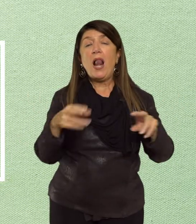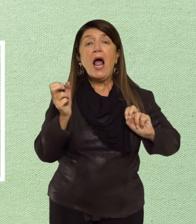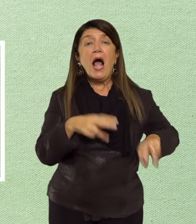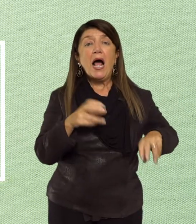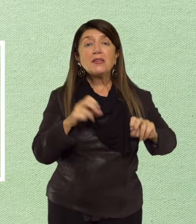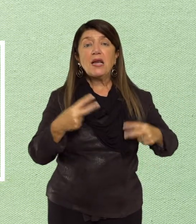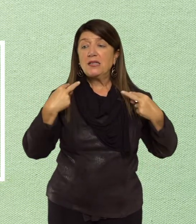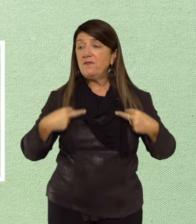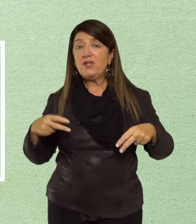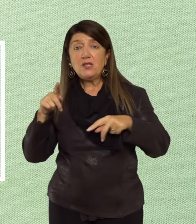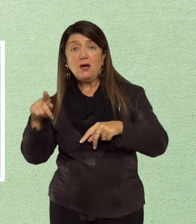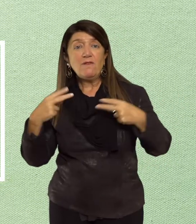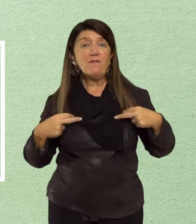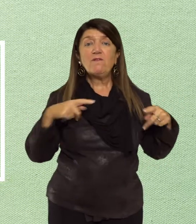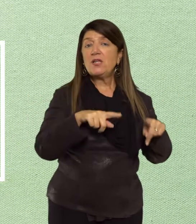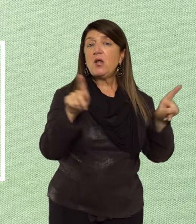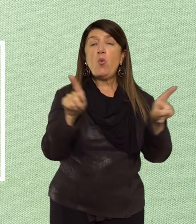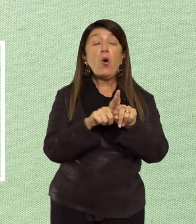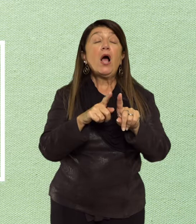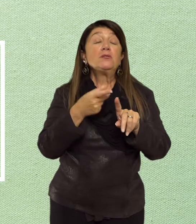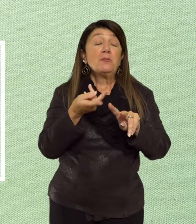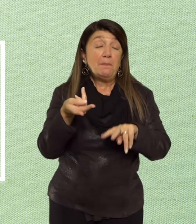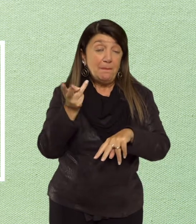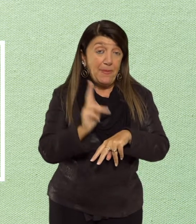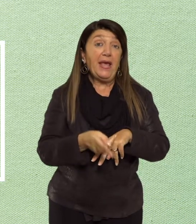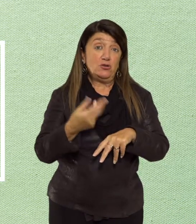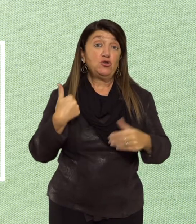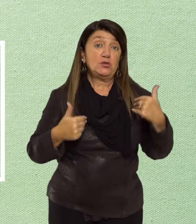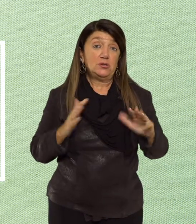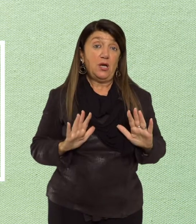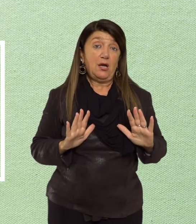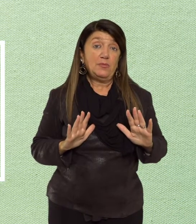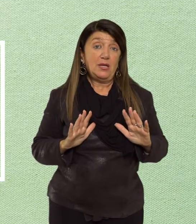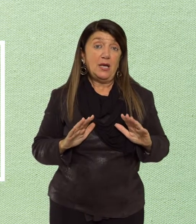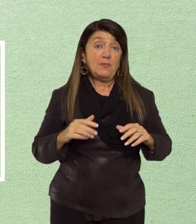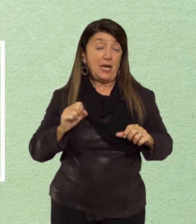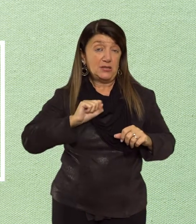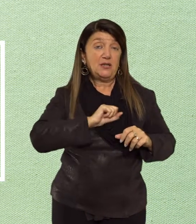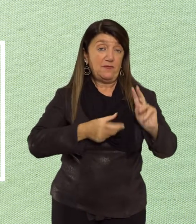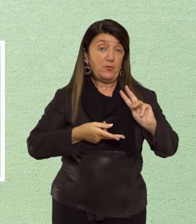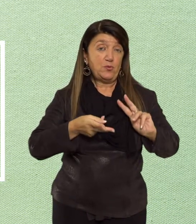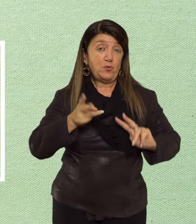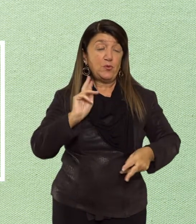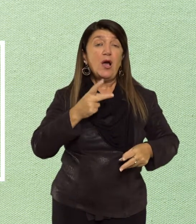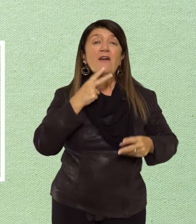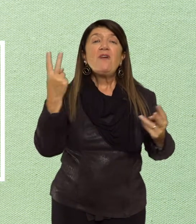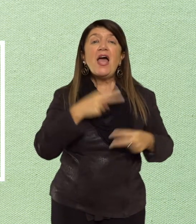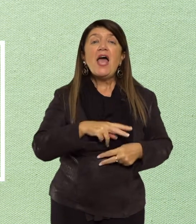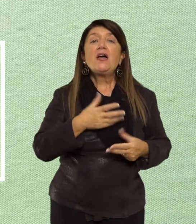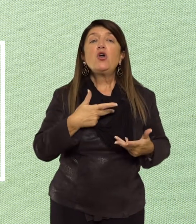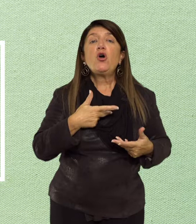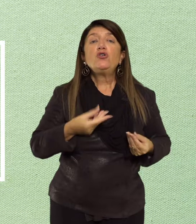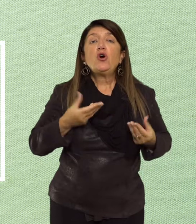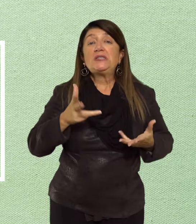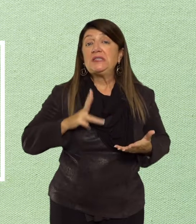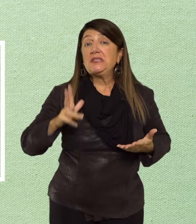problematiche che ha un atleta paralimpico sono maggiori rispetto a quelle che può incontrare un atleta olimpico. E quindi veramente io auspico e